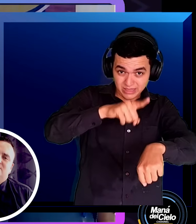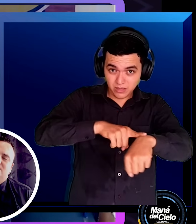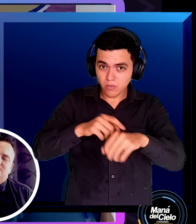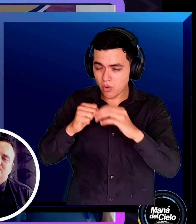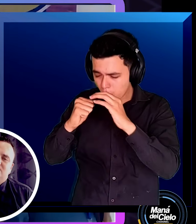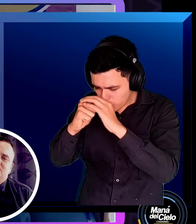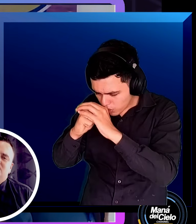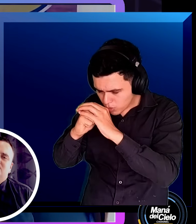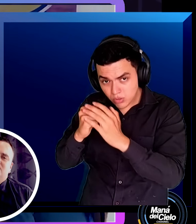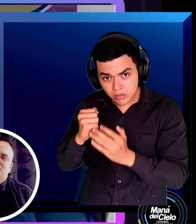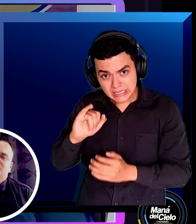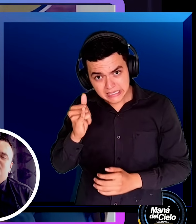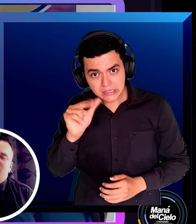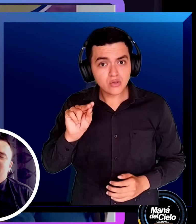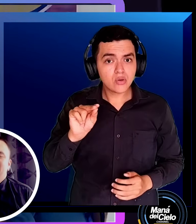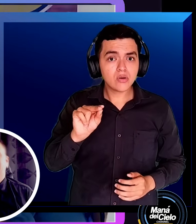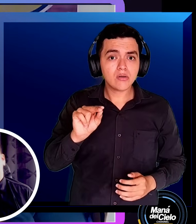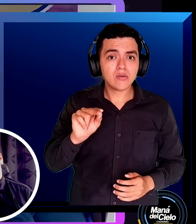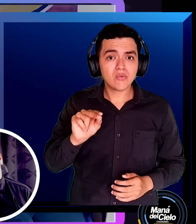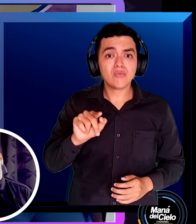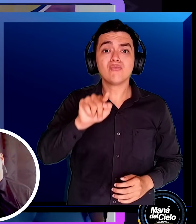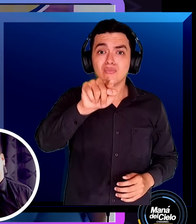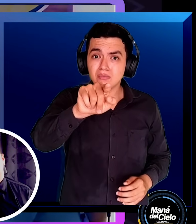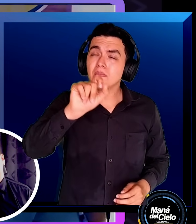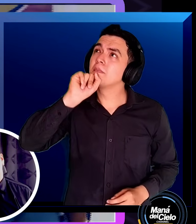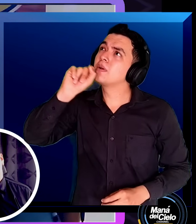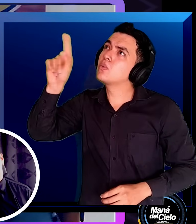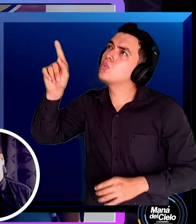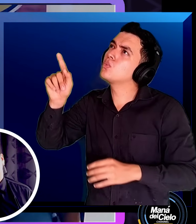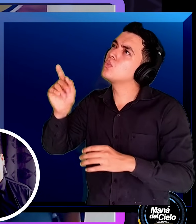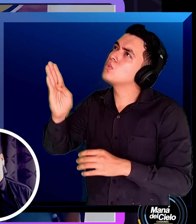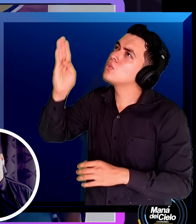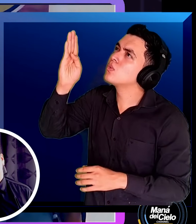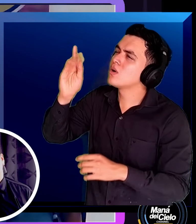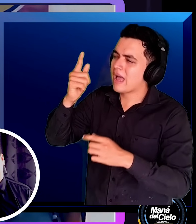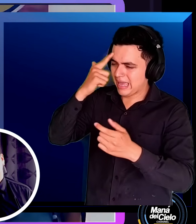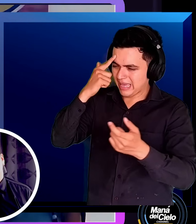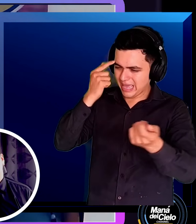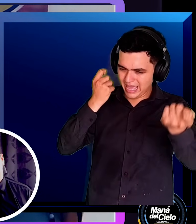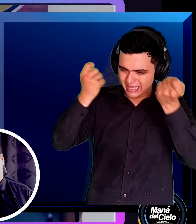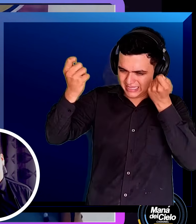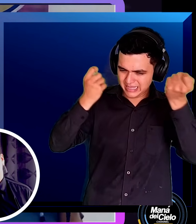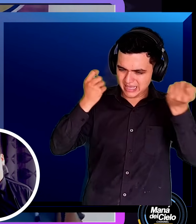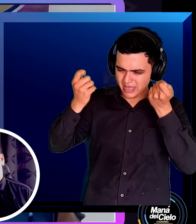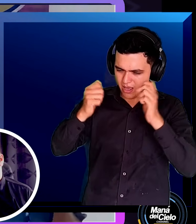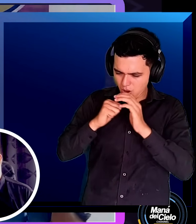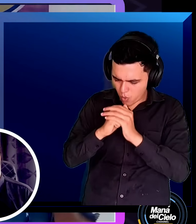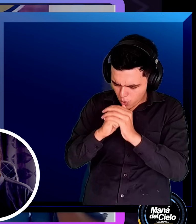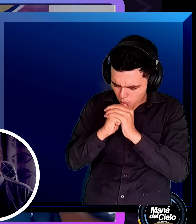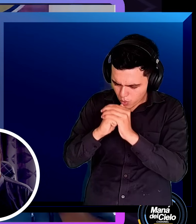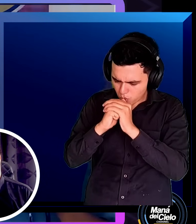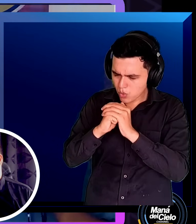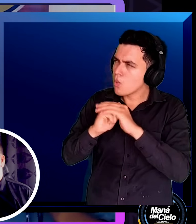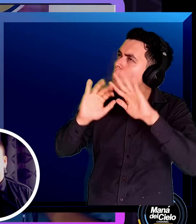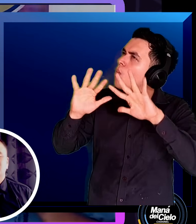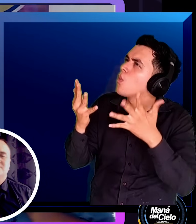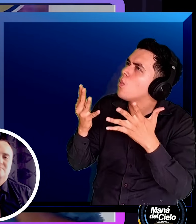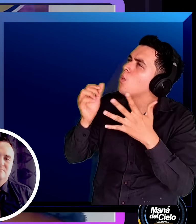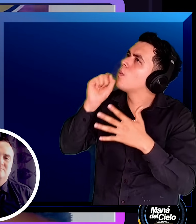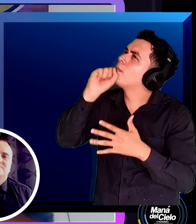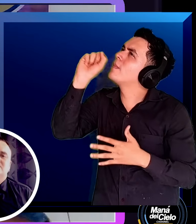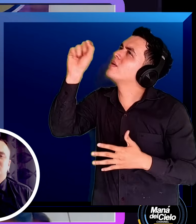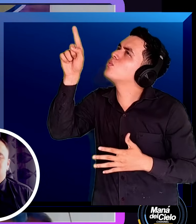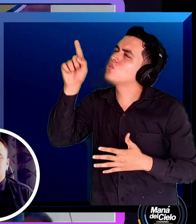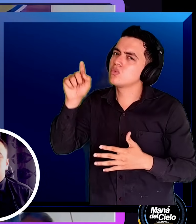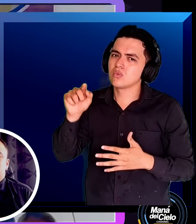sobre estas carteleras y que se cumpla lo que dice el Salmo 126. Los que